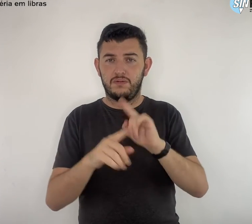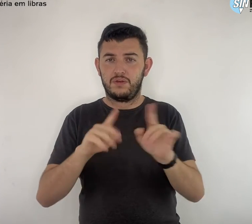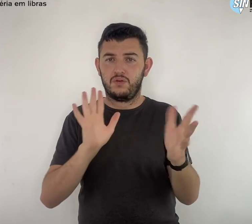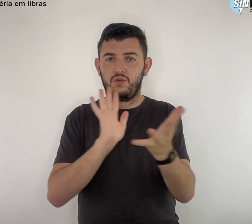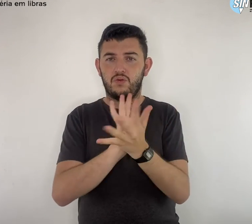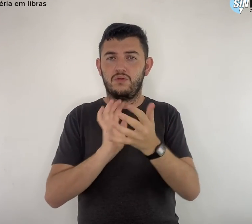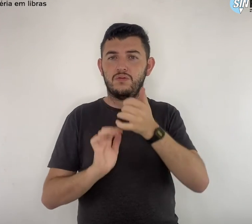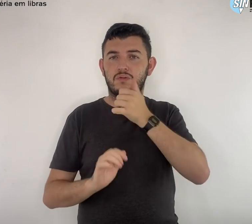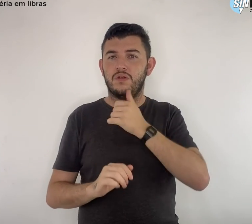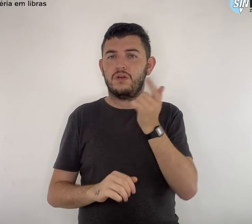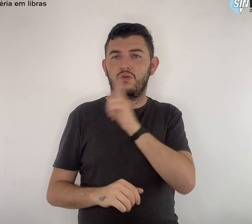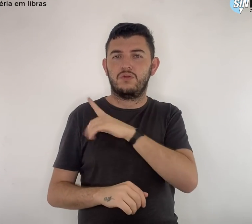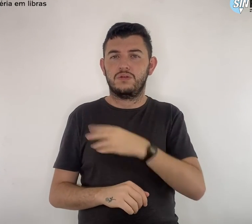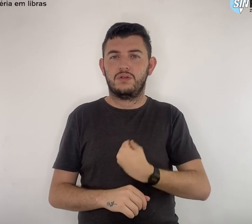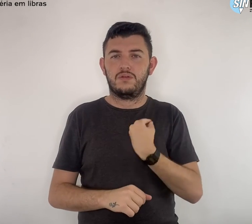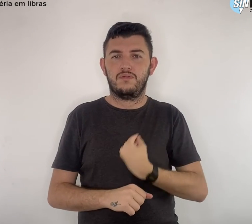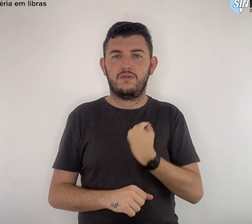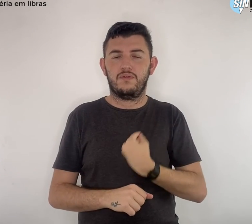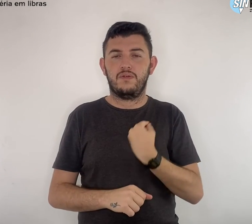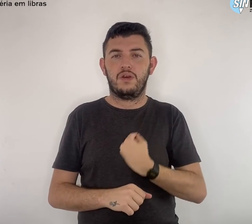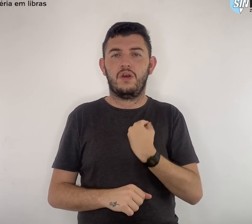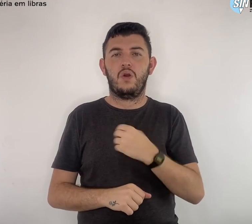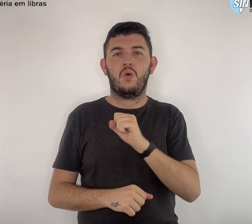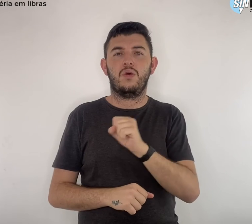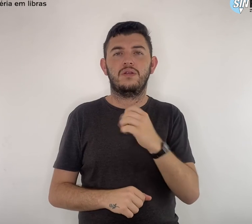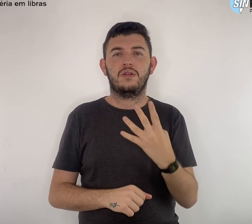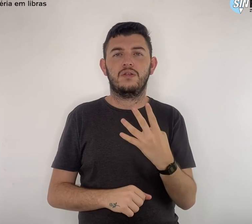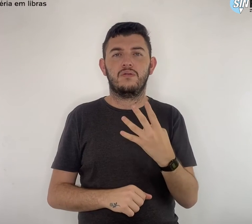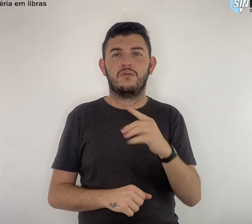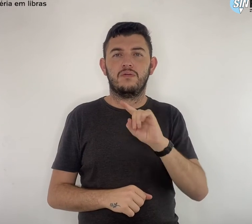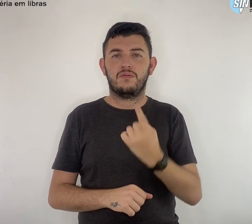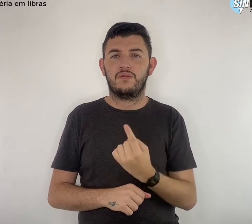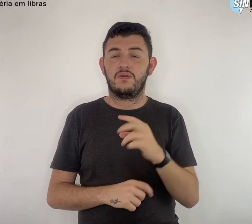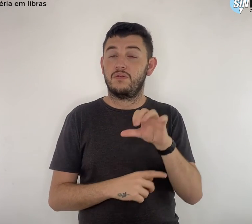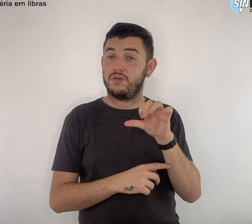deferidas. E do grupo de mulheres que sobreviveram,